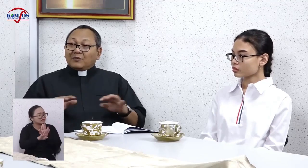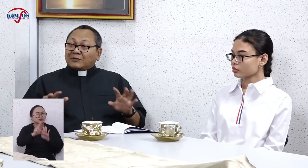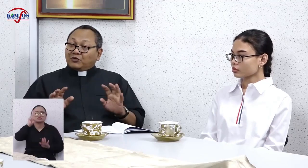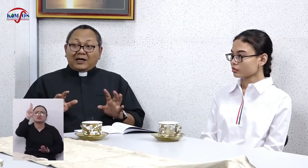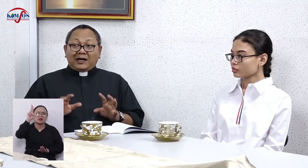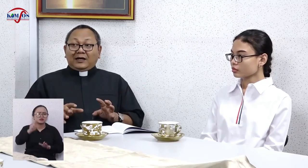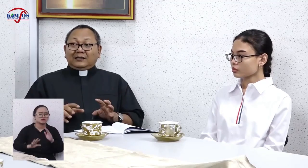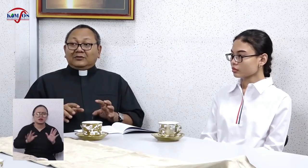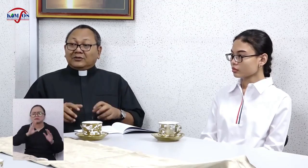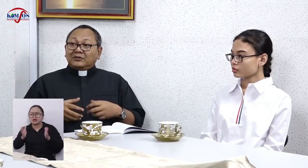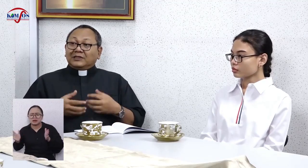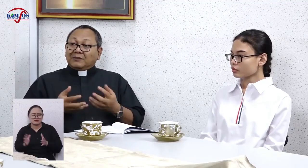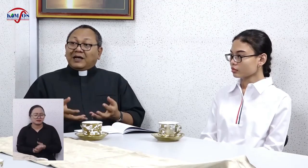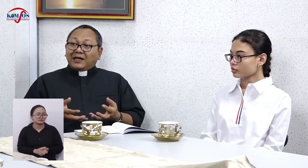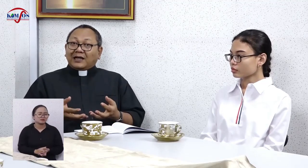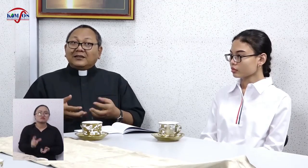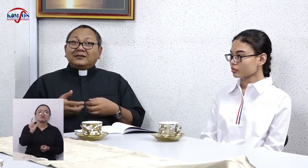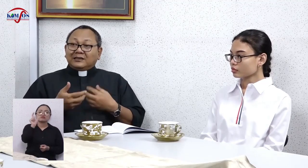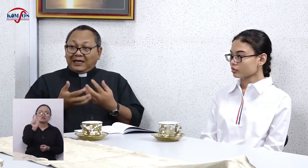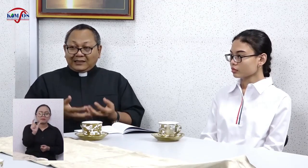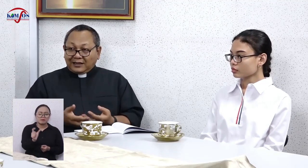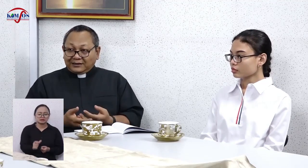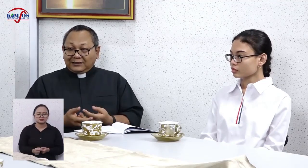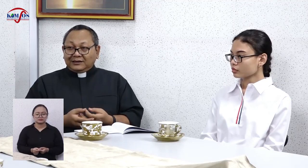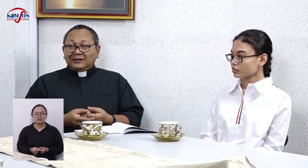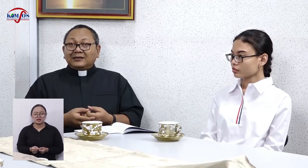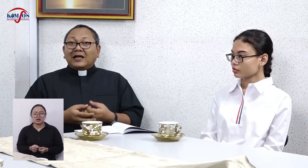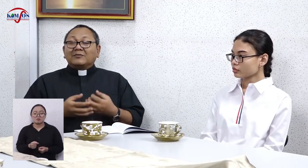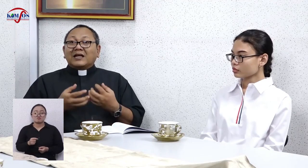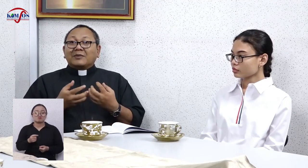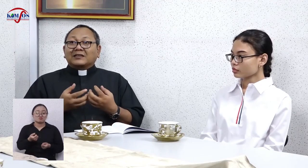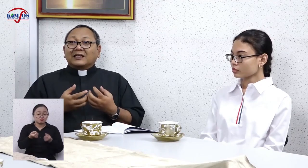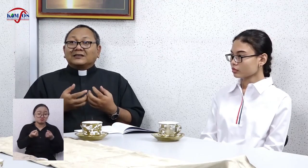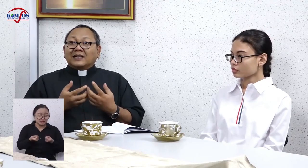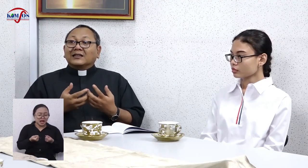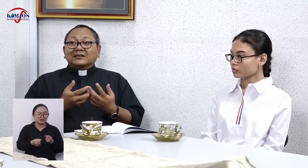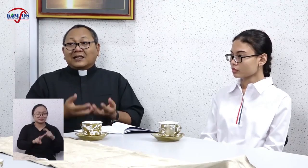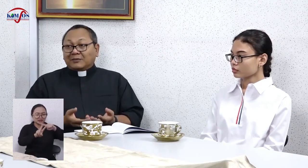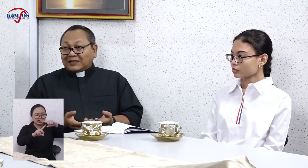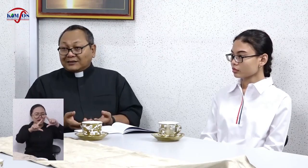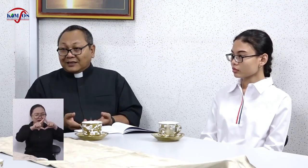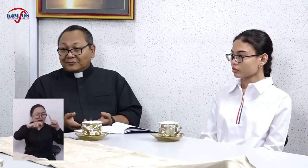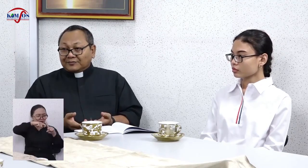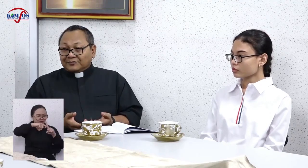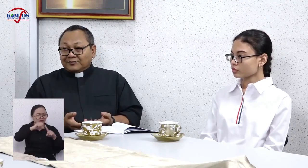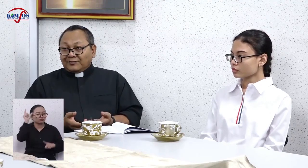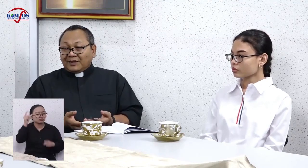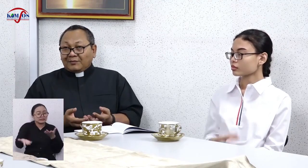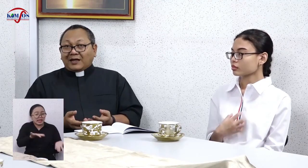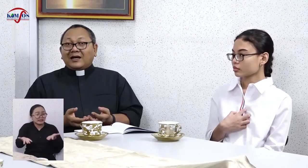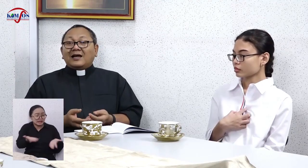umat punya hak untuk dikembalakan dilayani dan mendapatkan Jalan keselamatannya